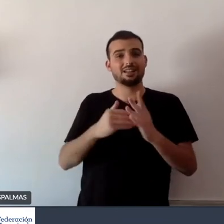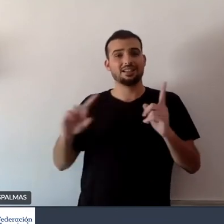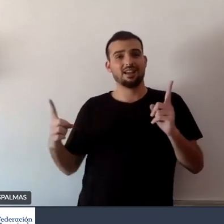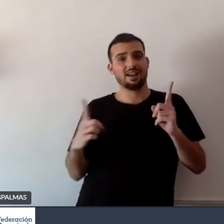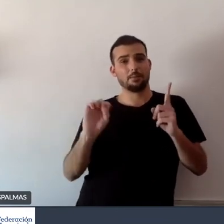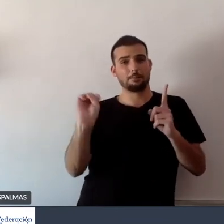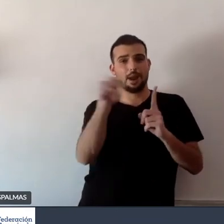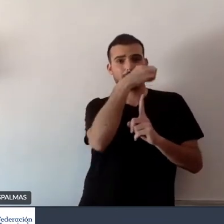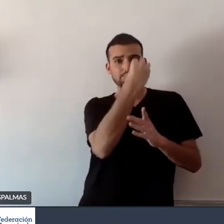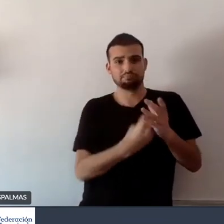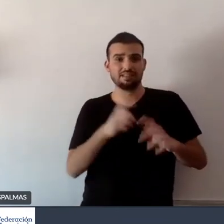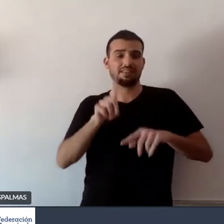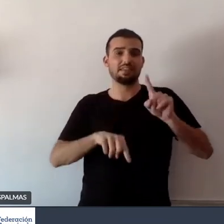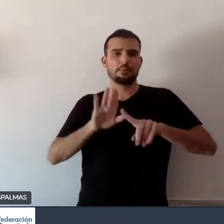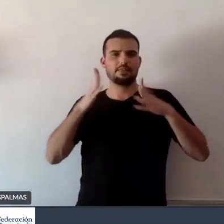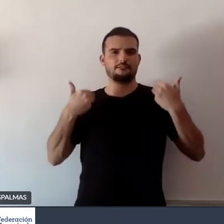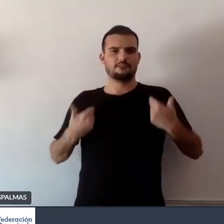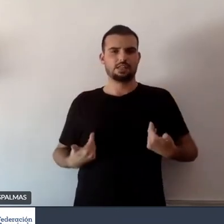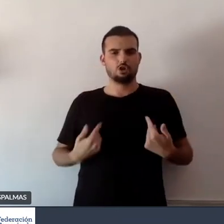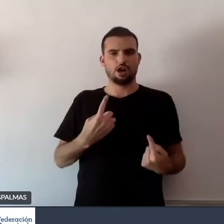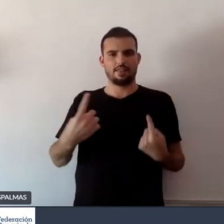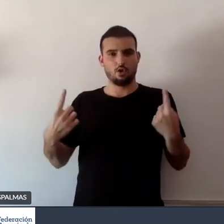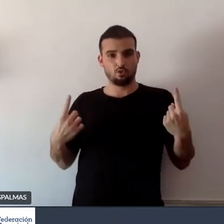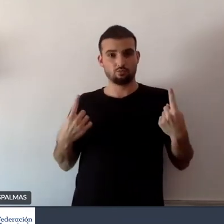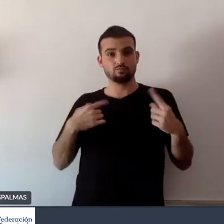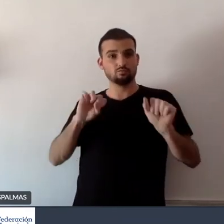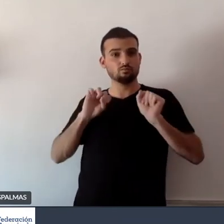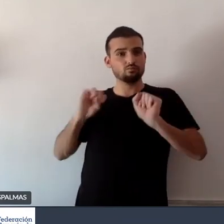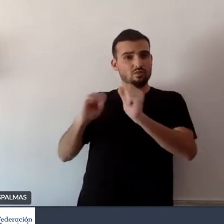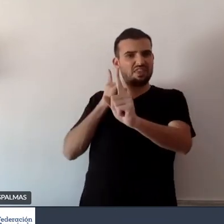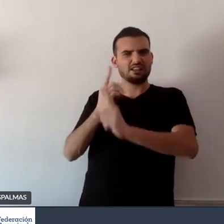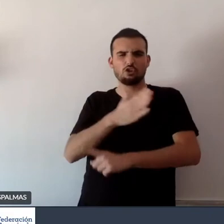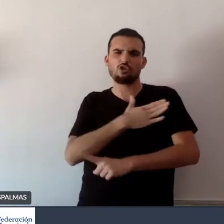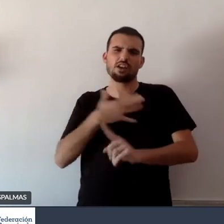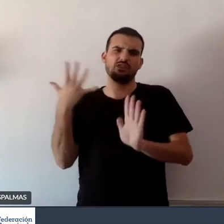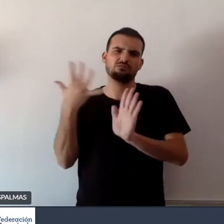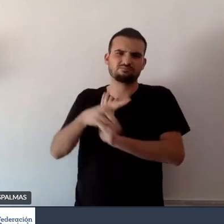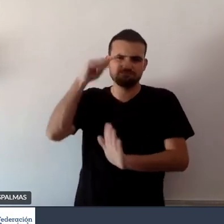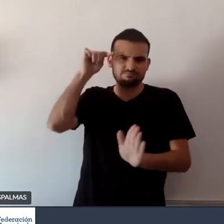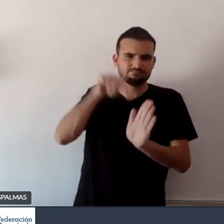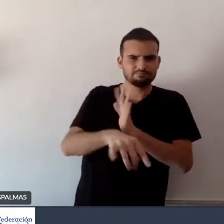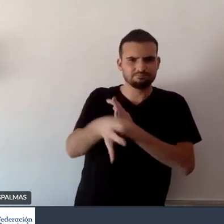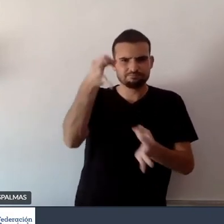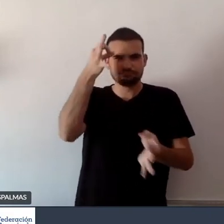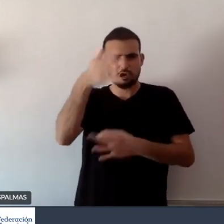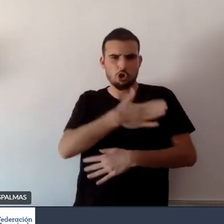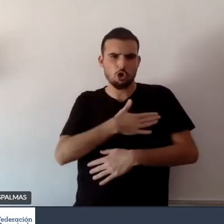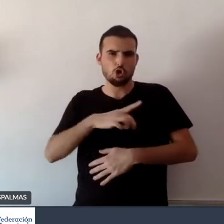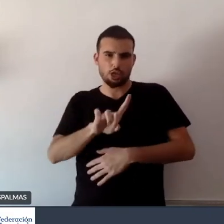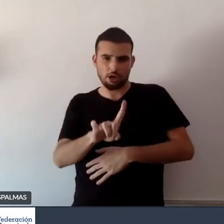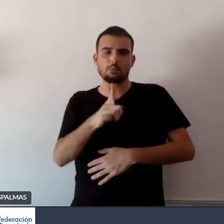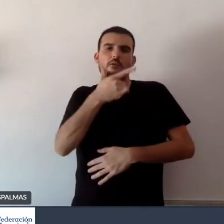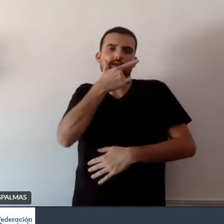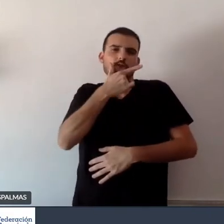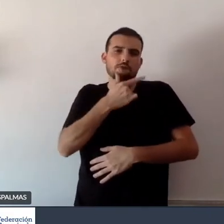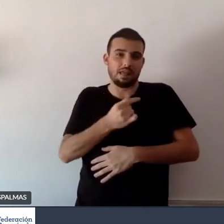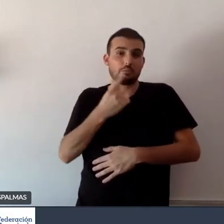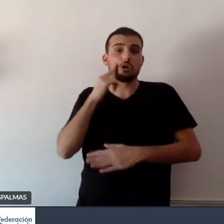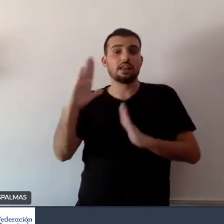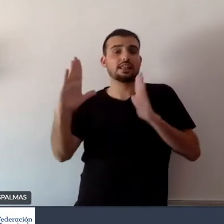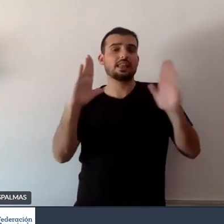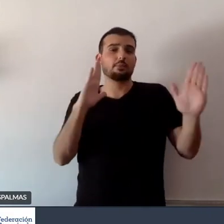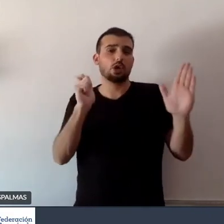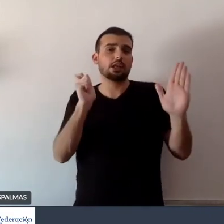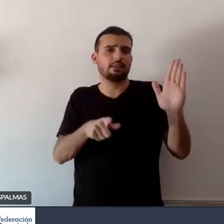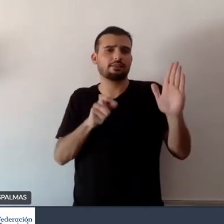físicas. En cuanto al bloqueo directo, aunque no lo quiero tocar mucho, siempre digo que el bloqueo directo es bueno, y de hecho se está viendo en esta época, da